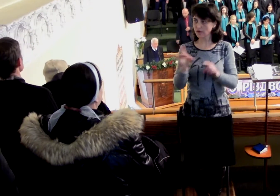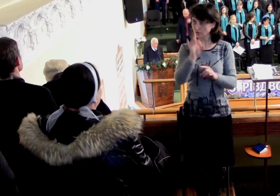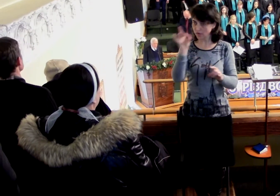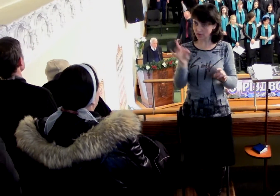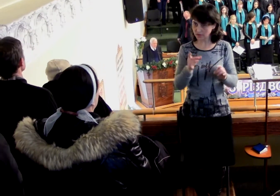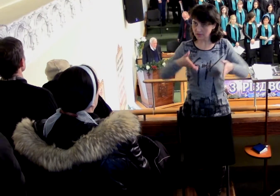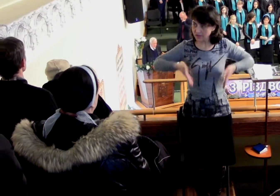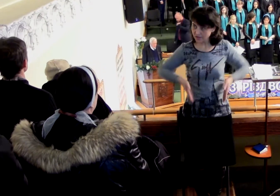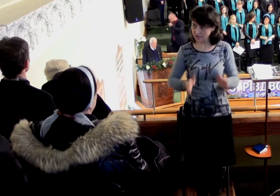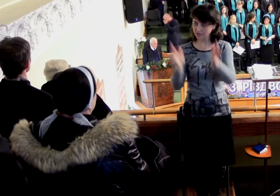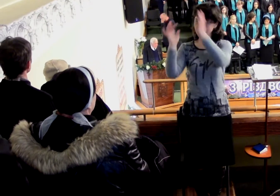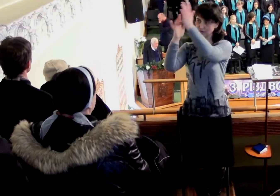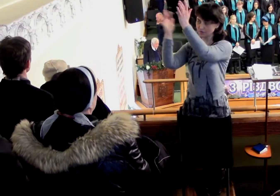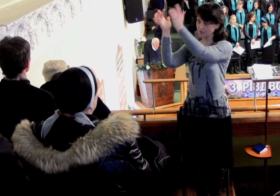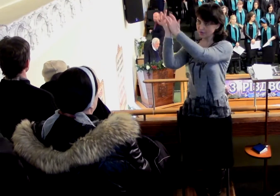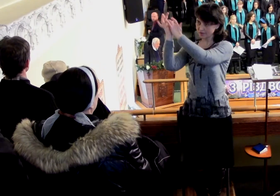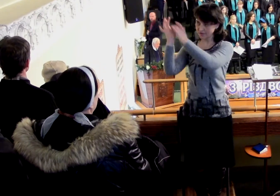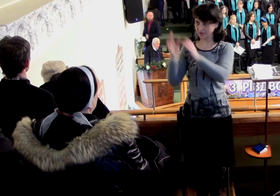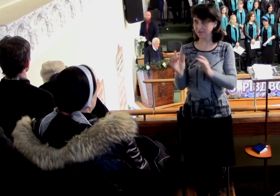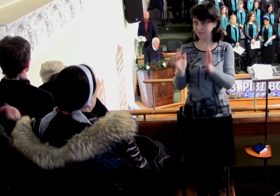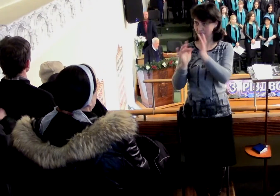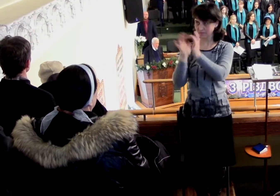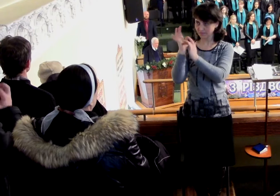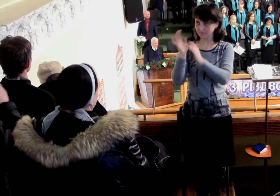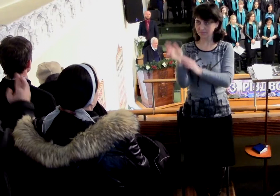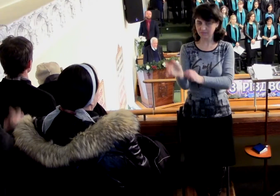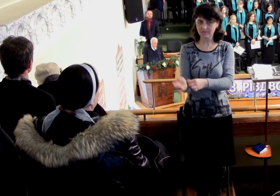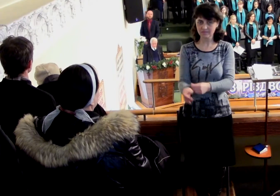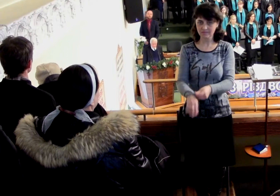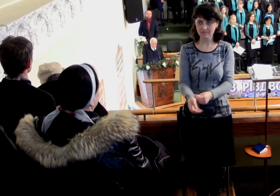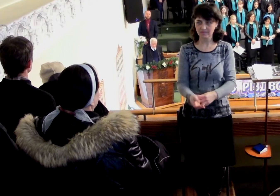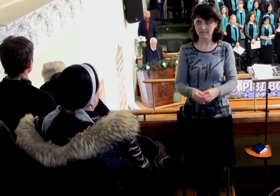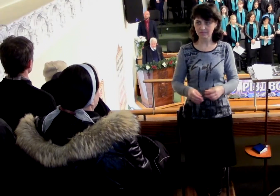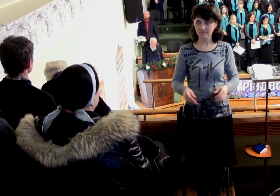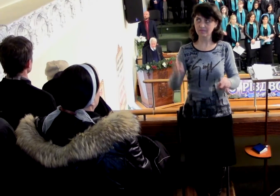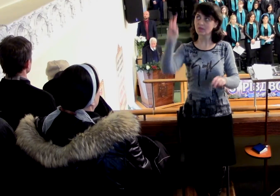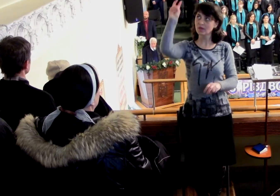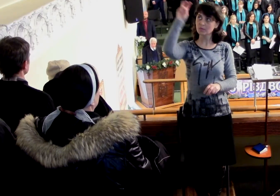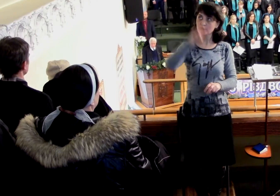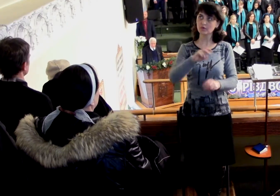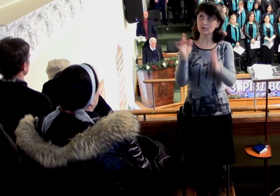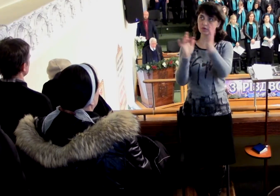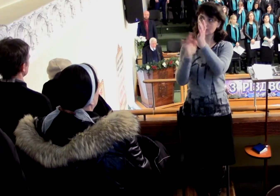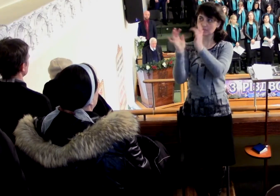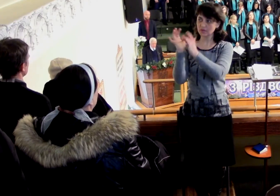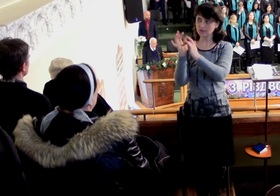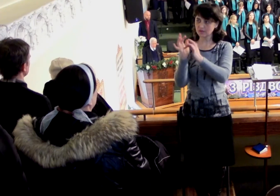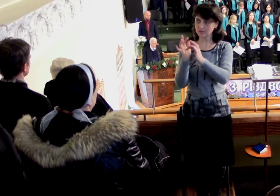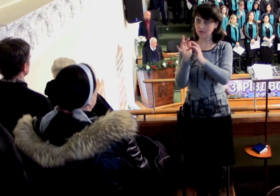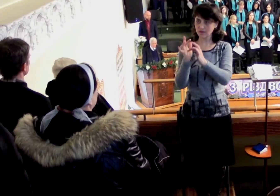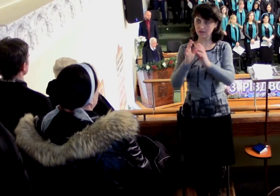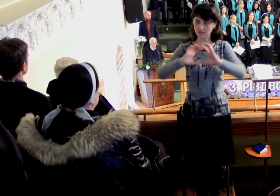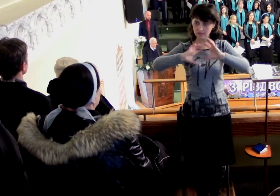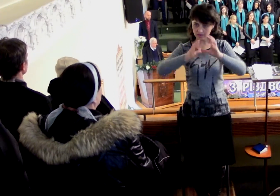которое в христианском мире очень ценится. Это приход Иисуса Христа, Его рождение,